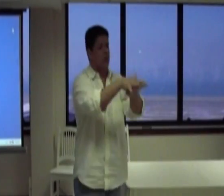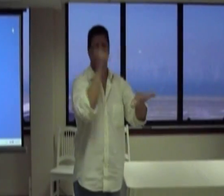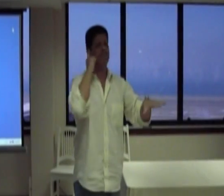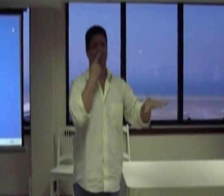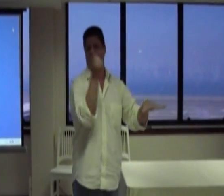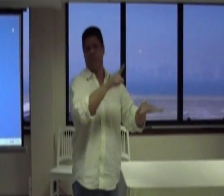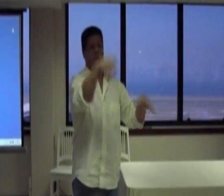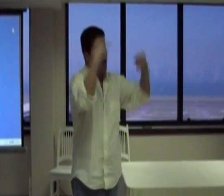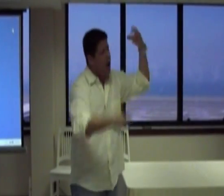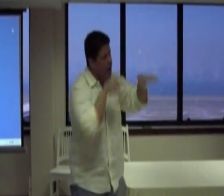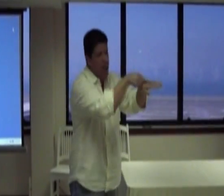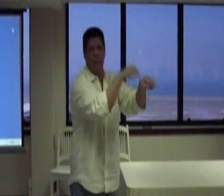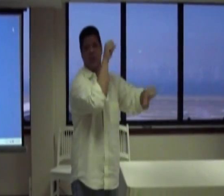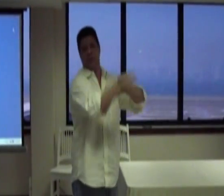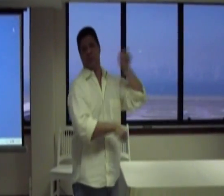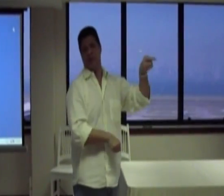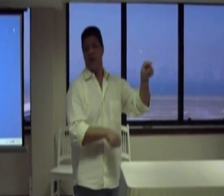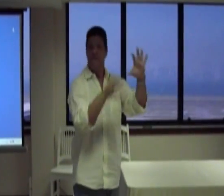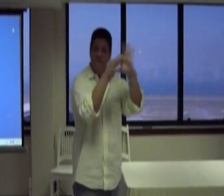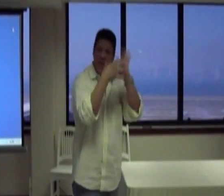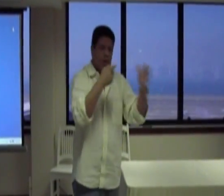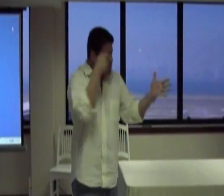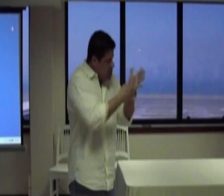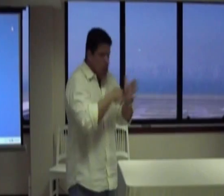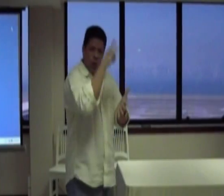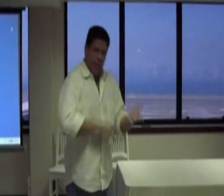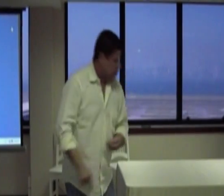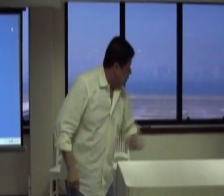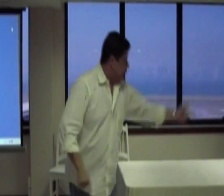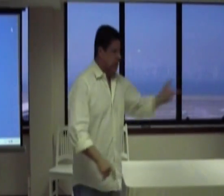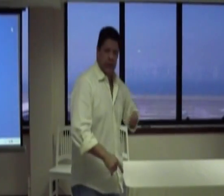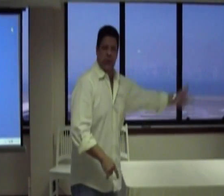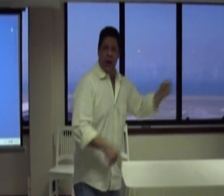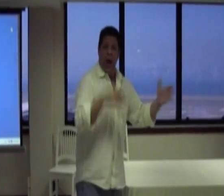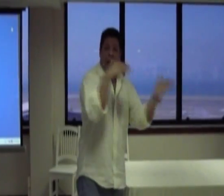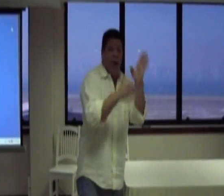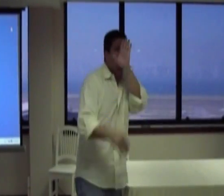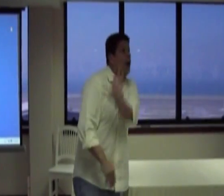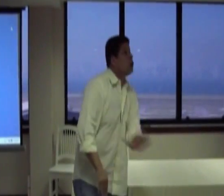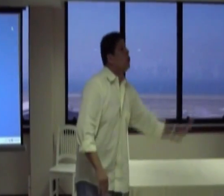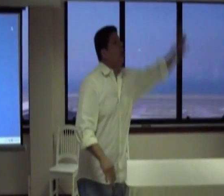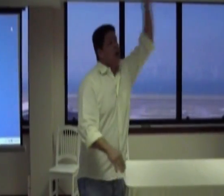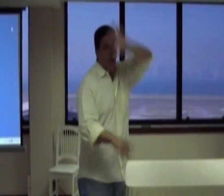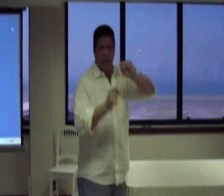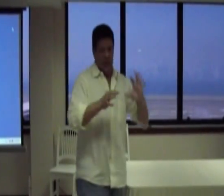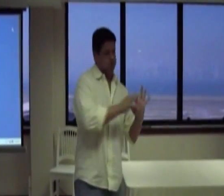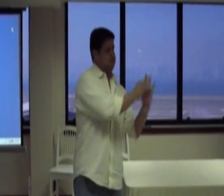assim, a gente tem que fazer as alterações devidas. A FENEIS já entregou algumas documentações, né, em